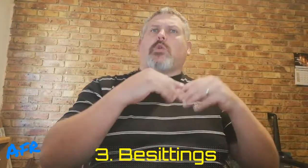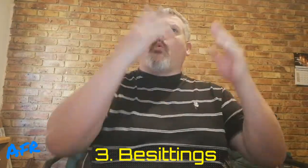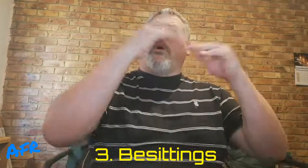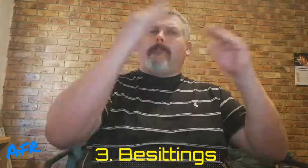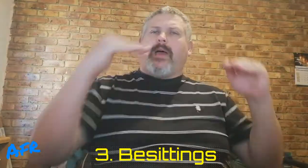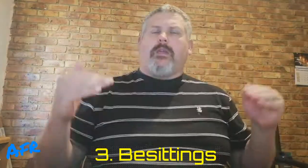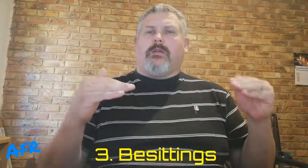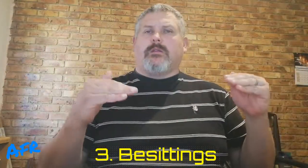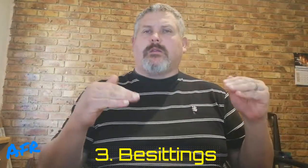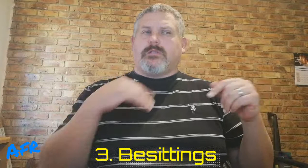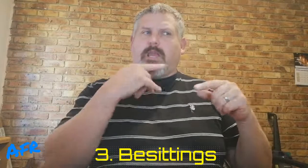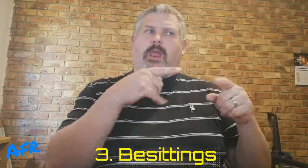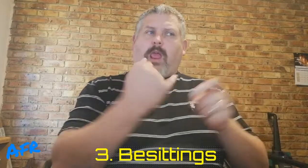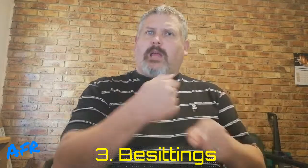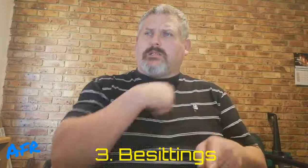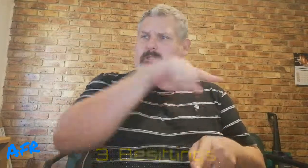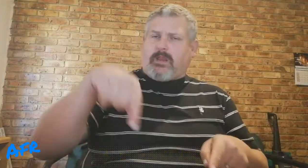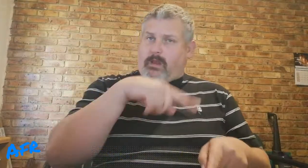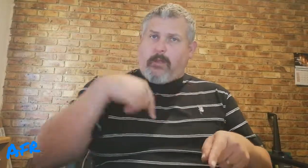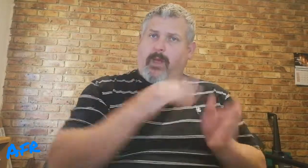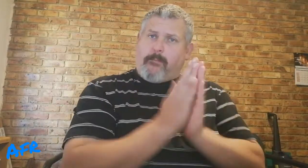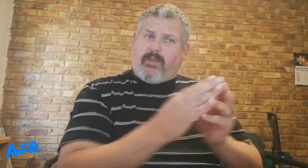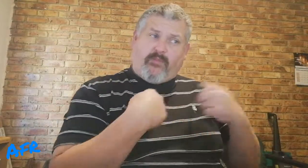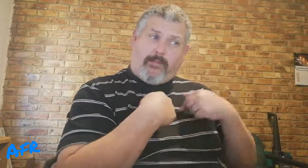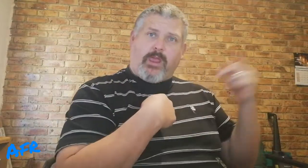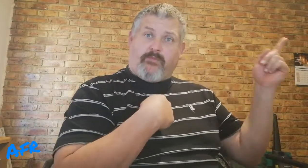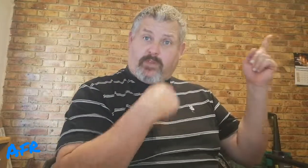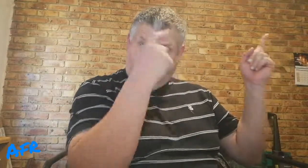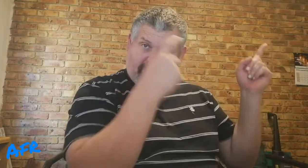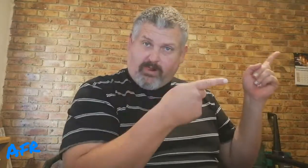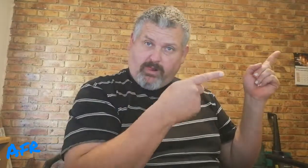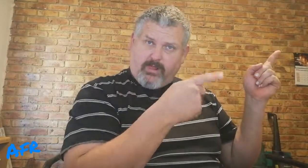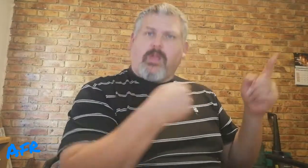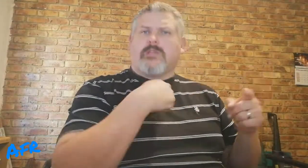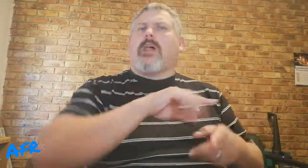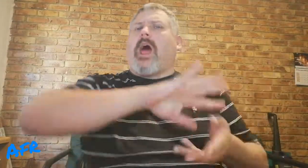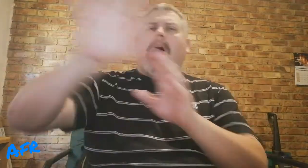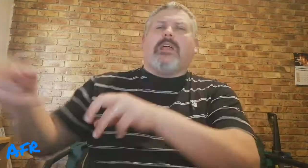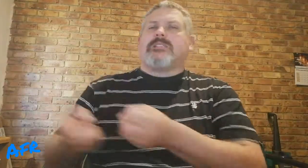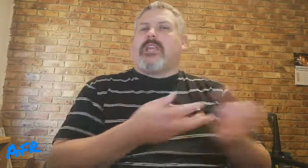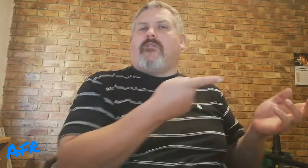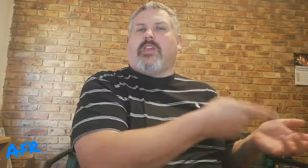soos Hoopberg sê, as aanbid vir my, vir die duivel, sal alles gee vir